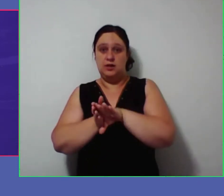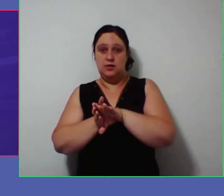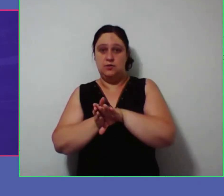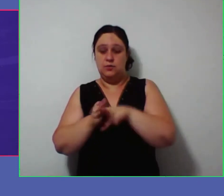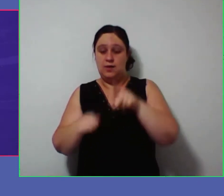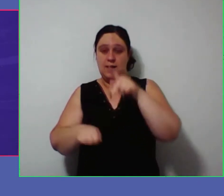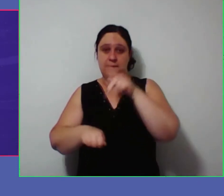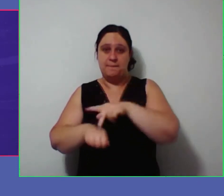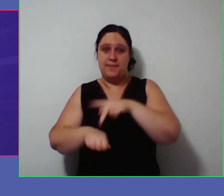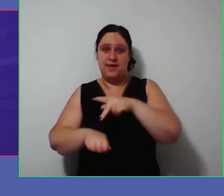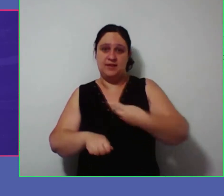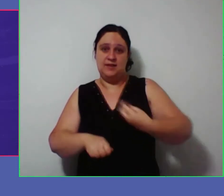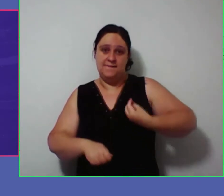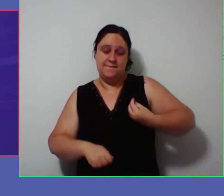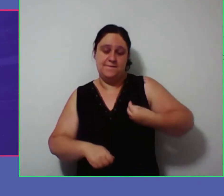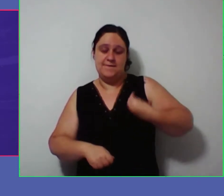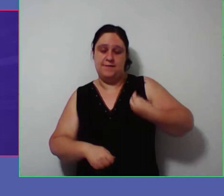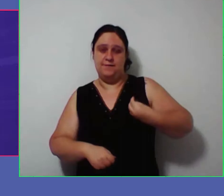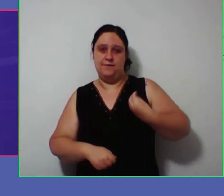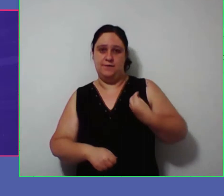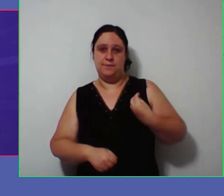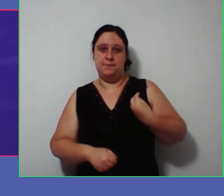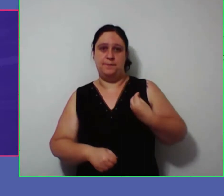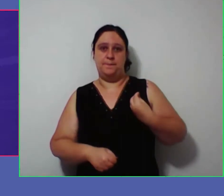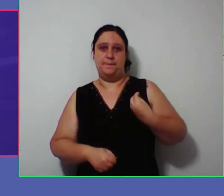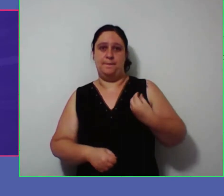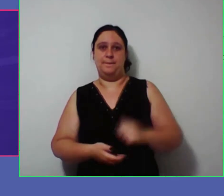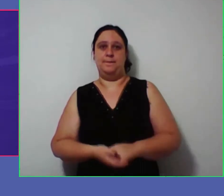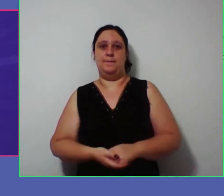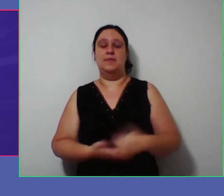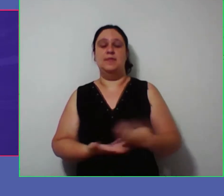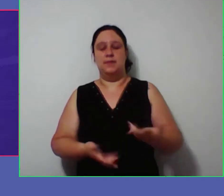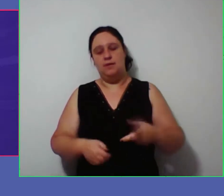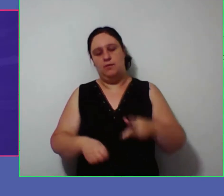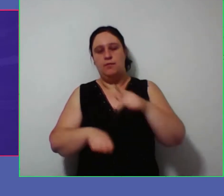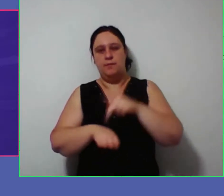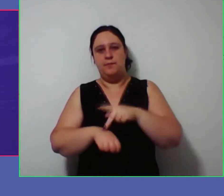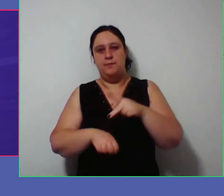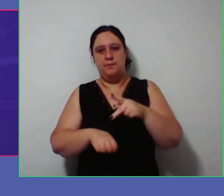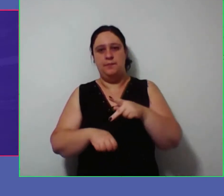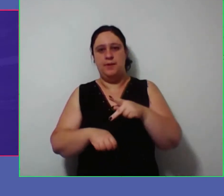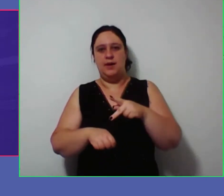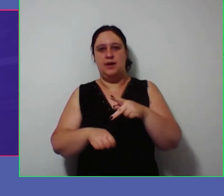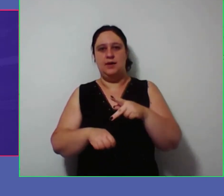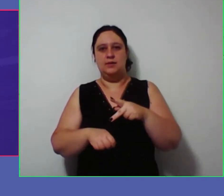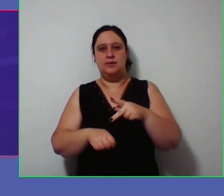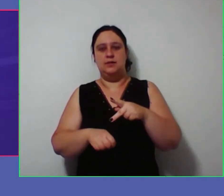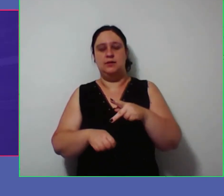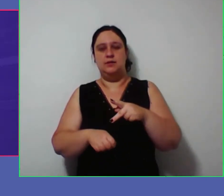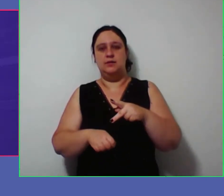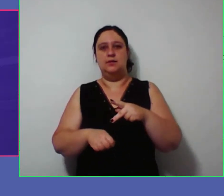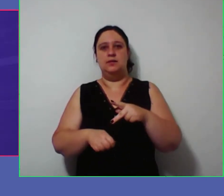viva. Claro que essa pedra aqui em grego é litos,